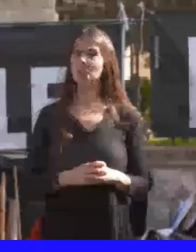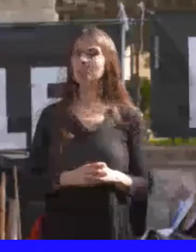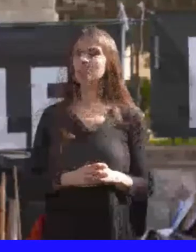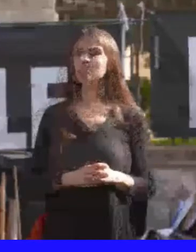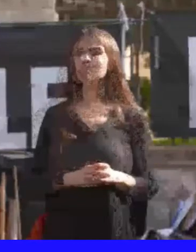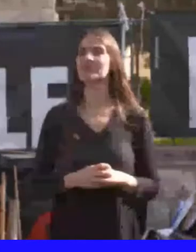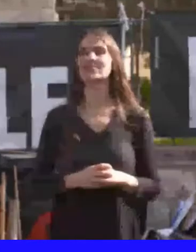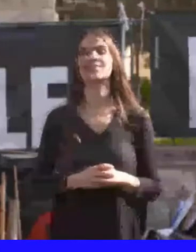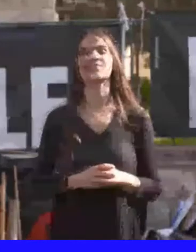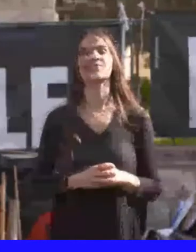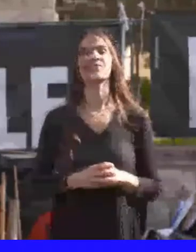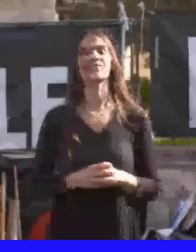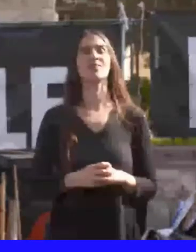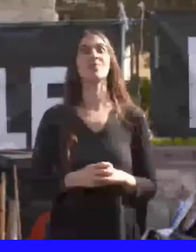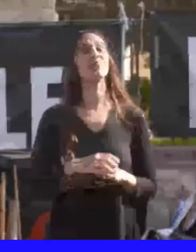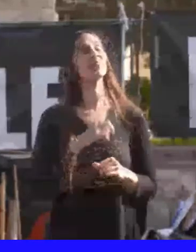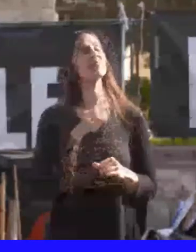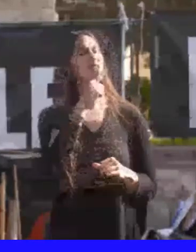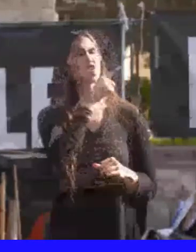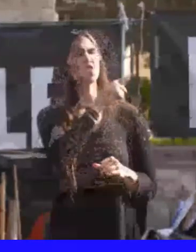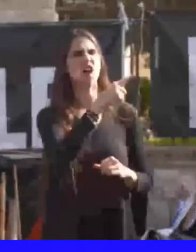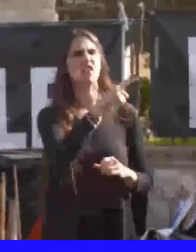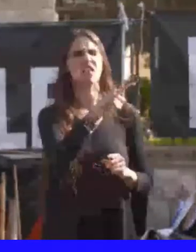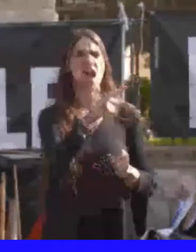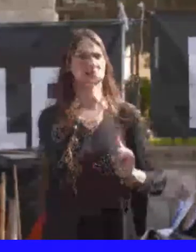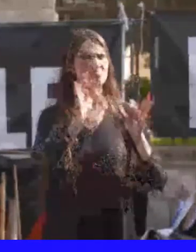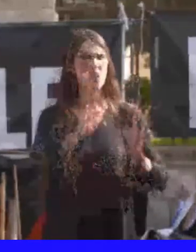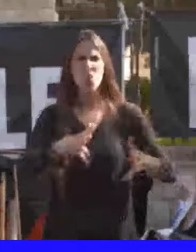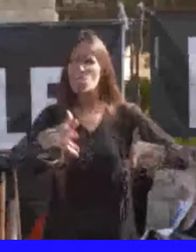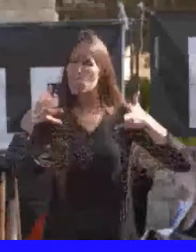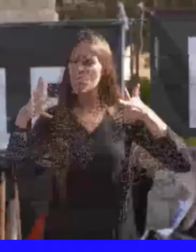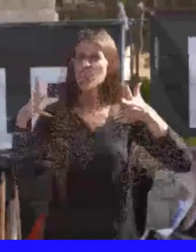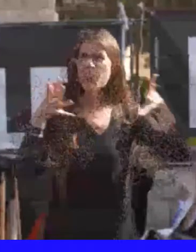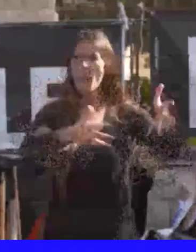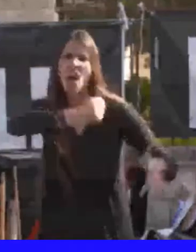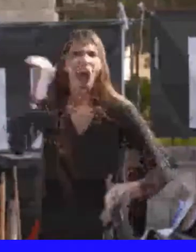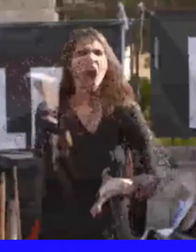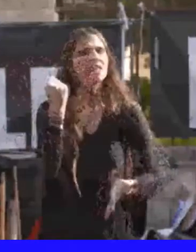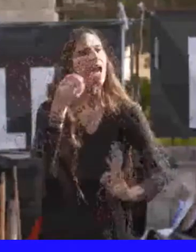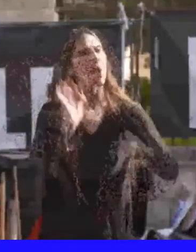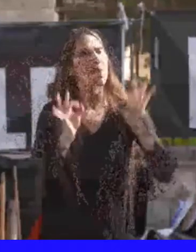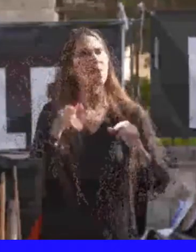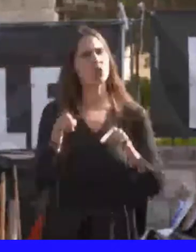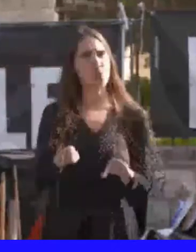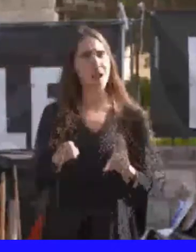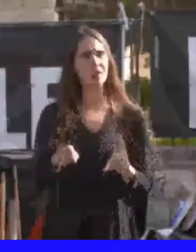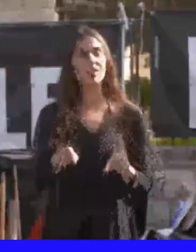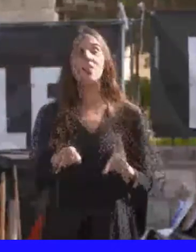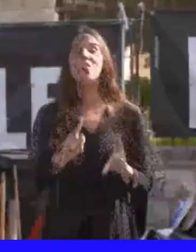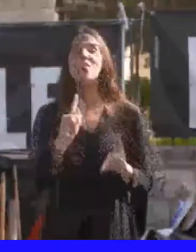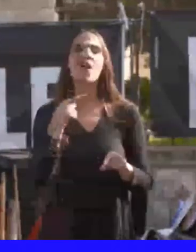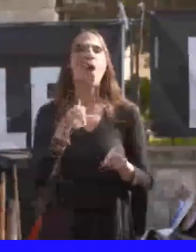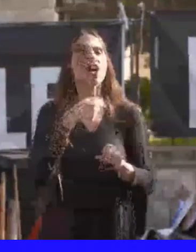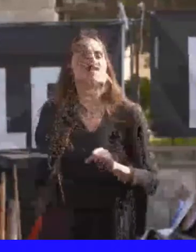בה אתה יוצא, כן, במתקפה חסרת תקדים כנגד מערכת המשפט